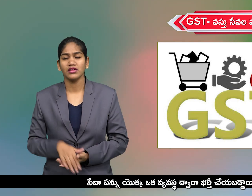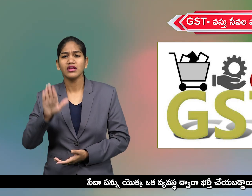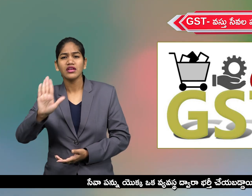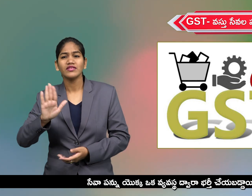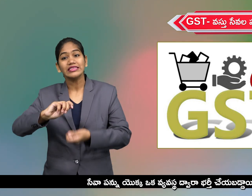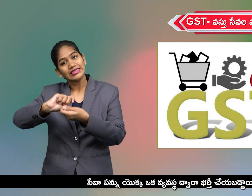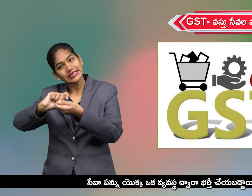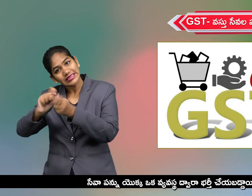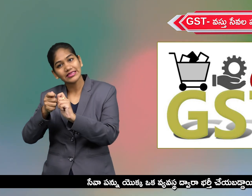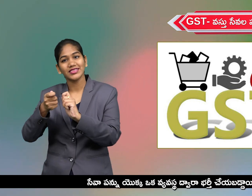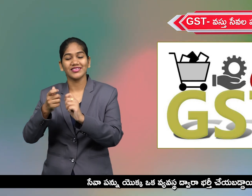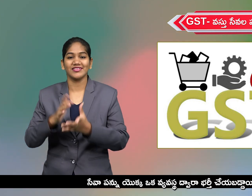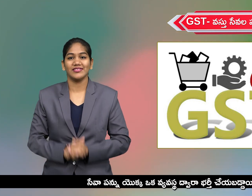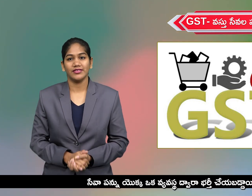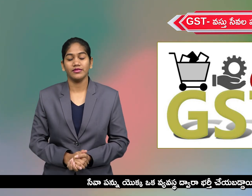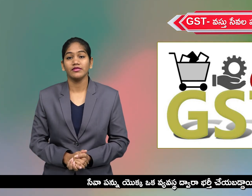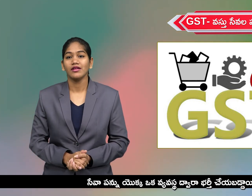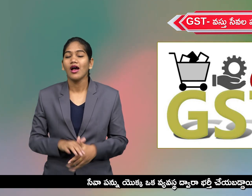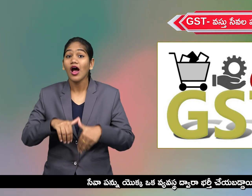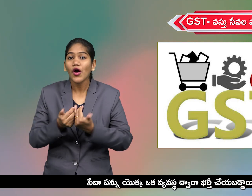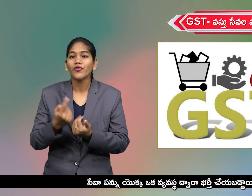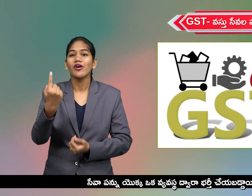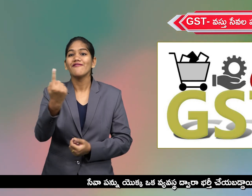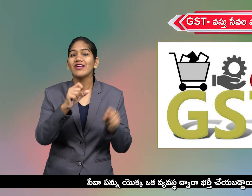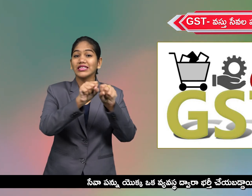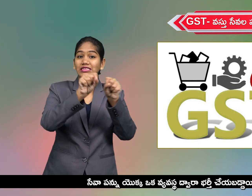ద్వారా భర్తీ చేయబడ్డాయి.